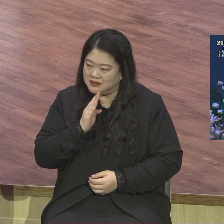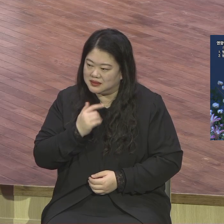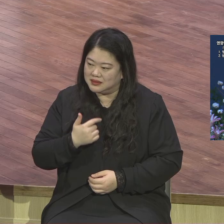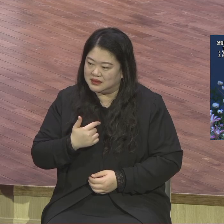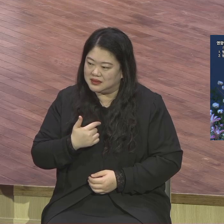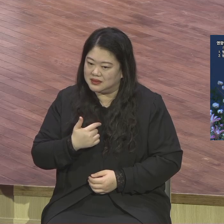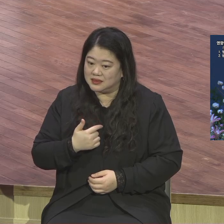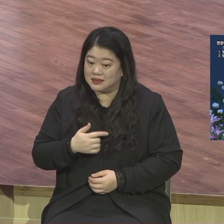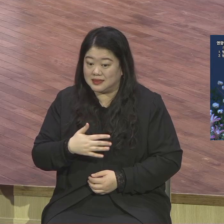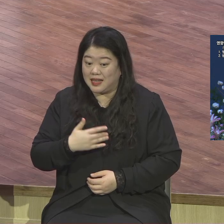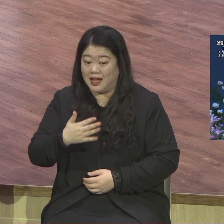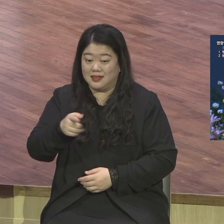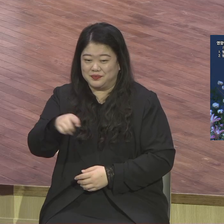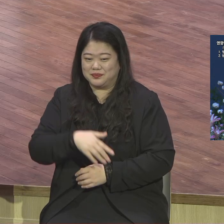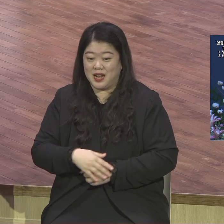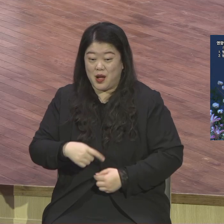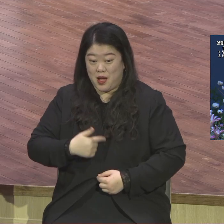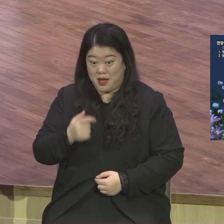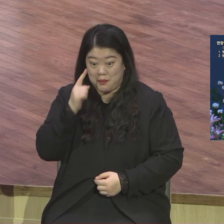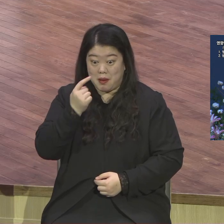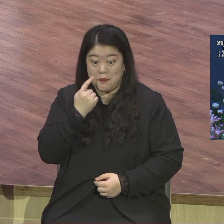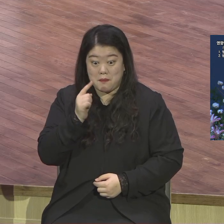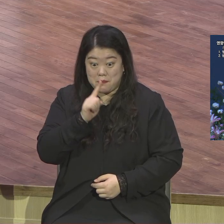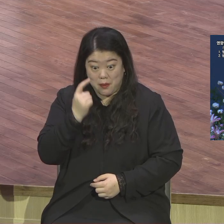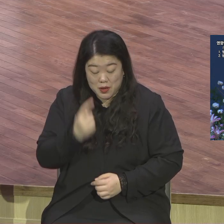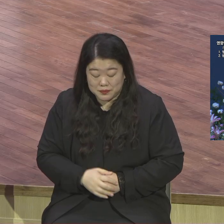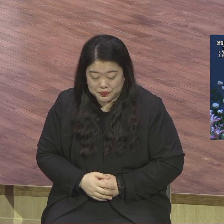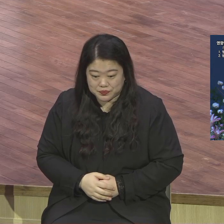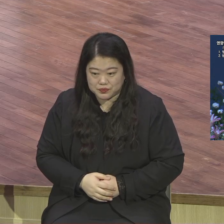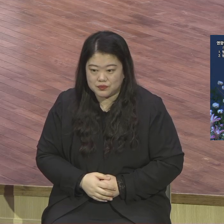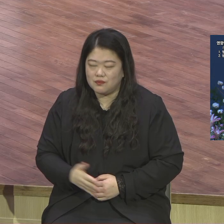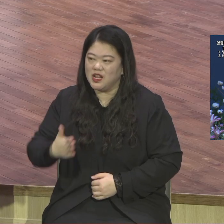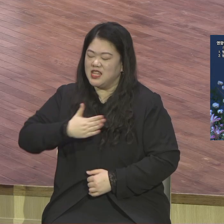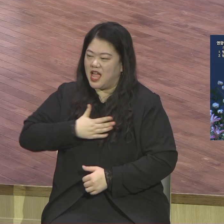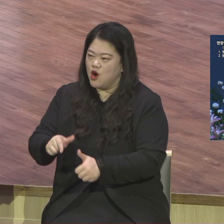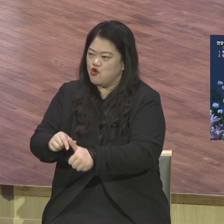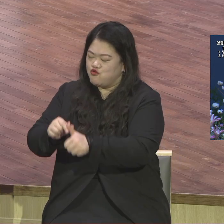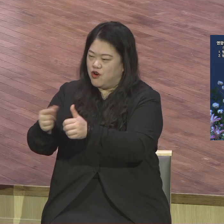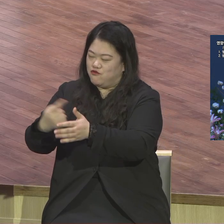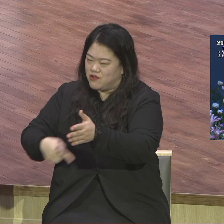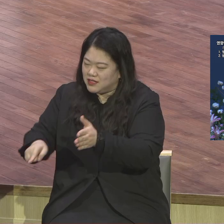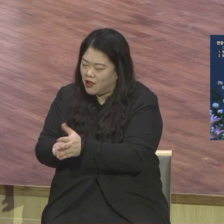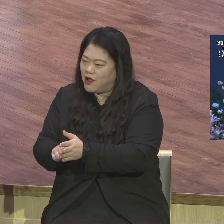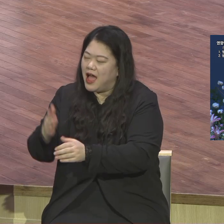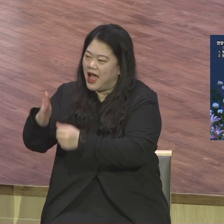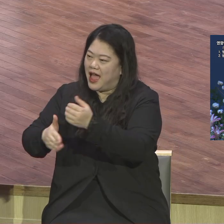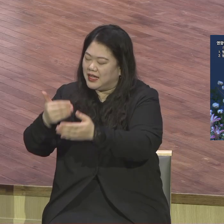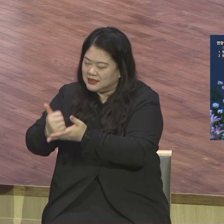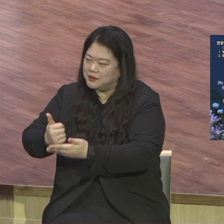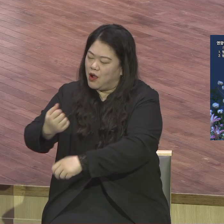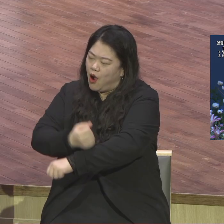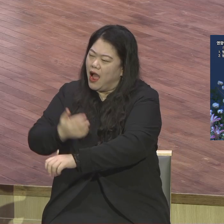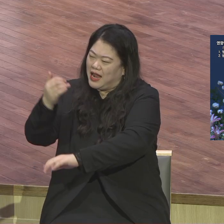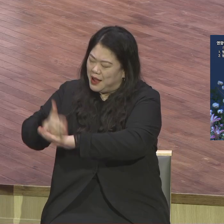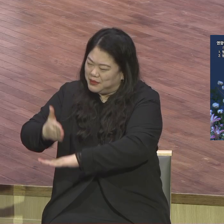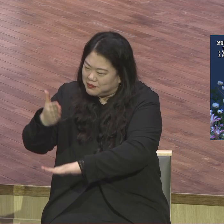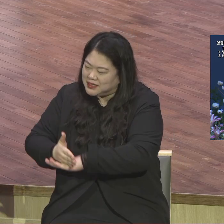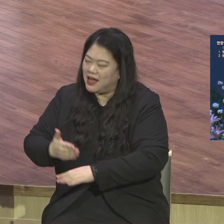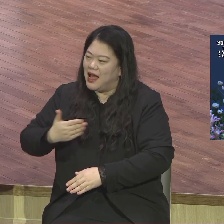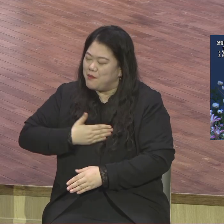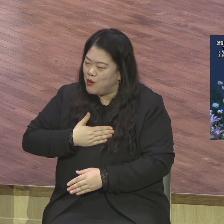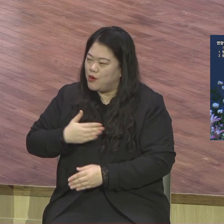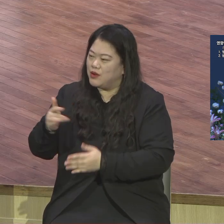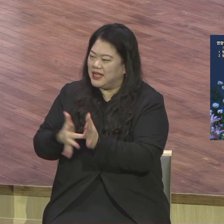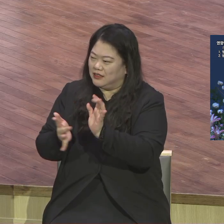기도야 잘하지. 구원받지 못한 인생 구원해 주시고 하나님 자사님 감사합니다. 그래놓고 다른 사람